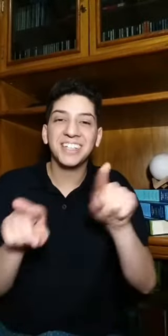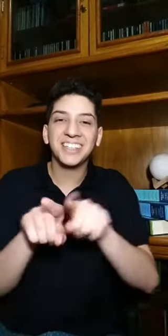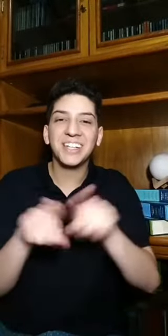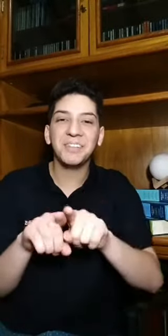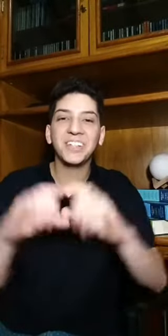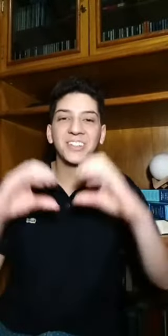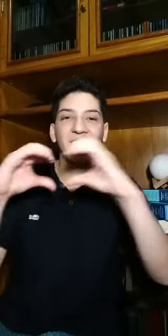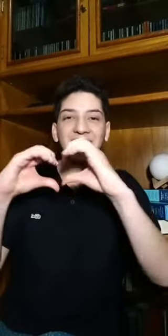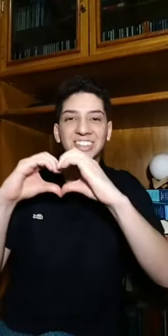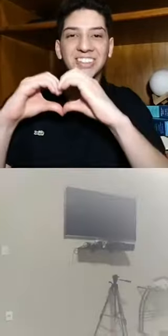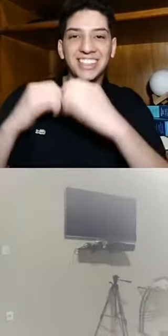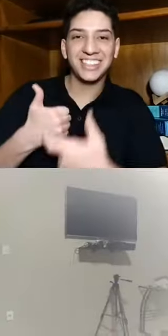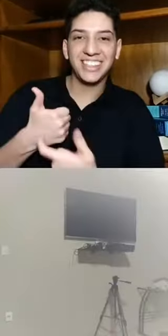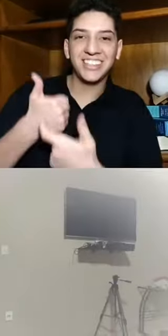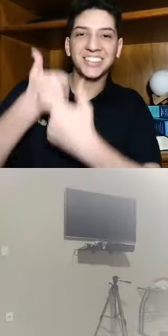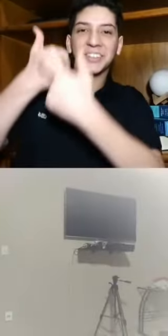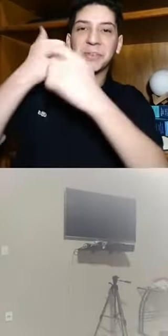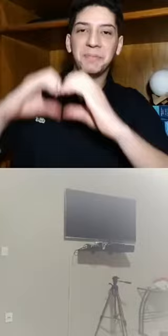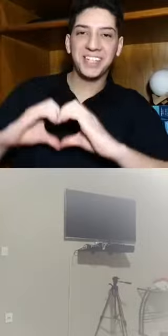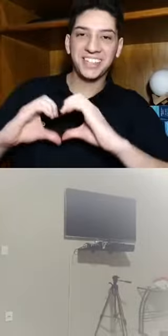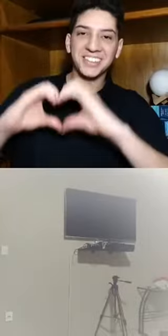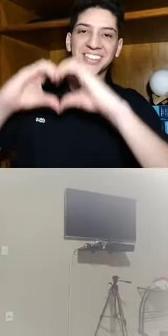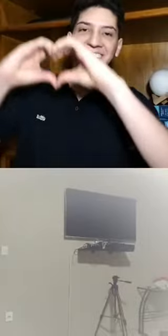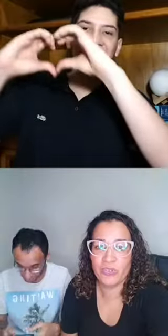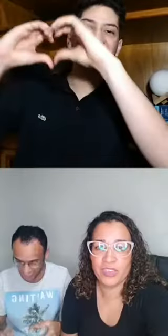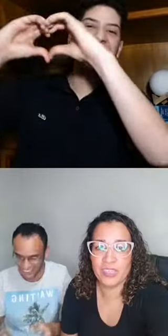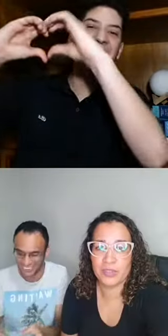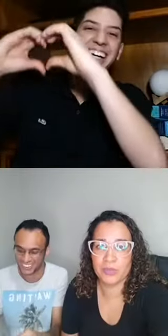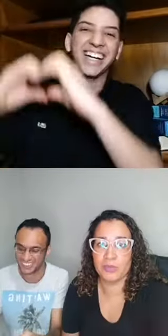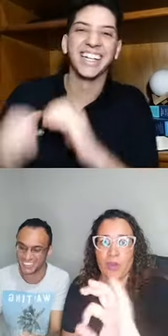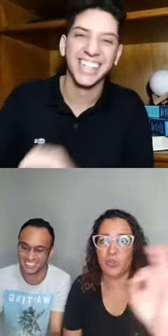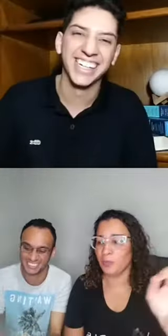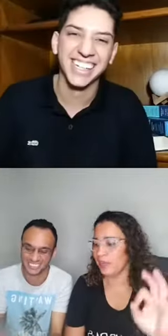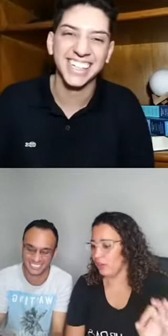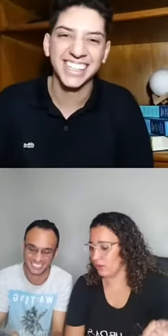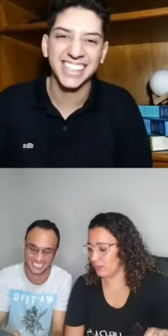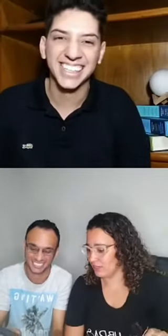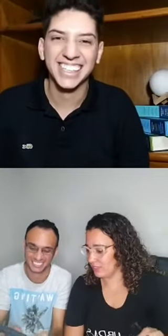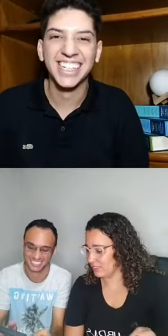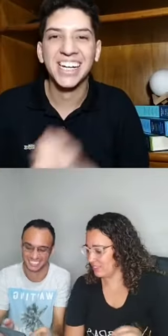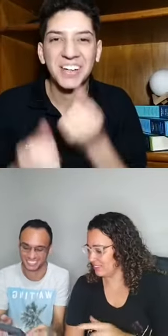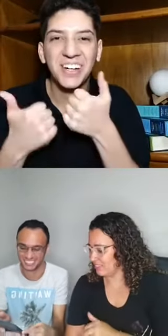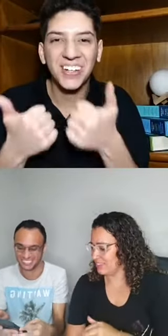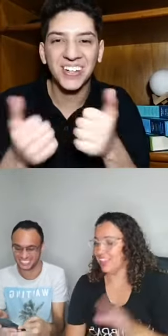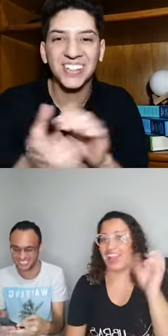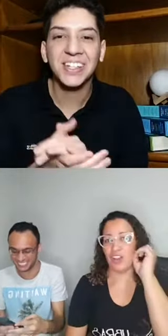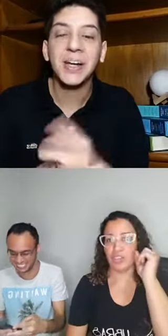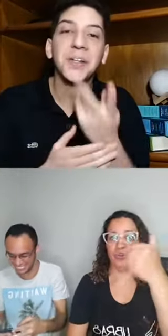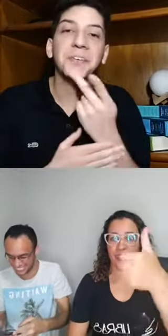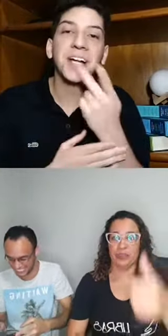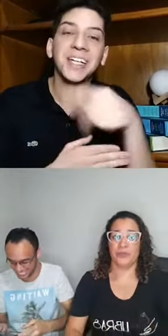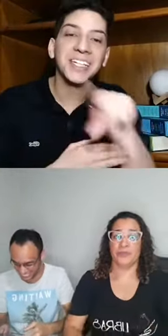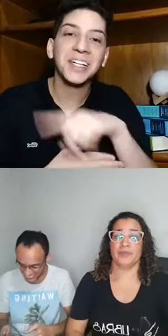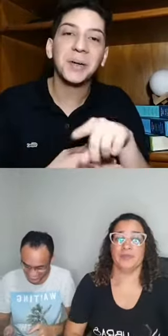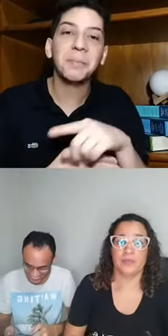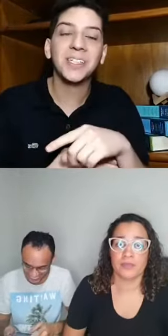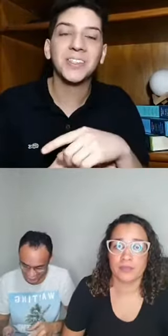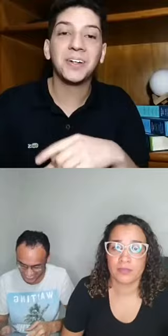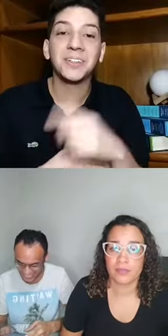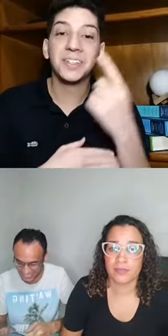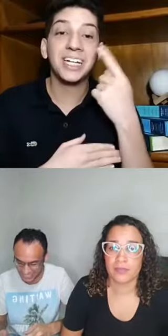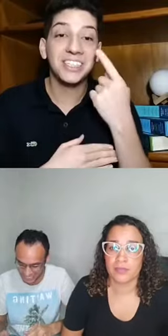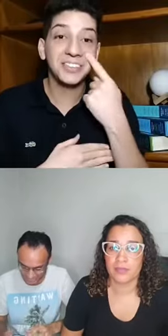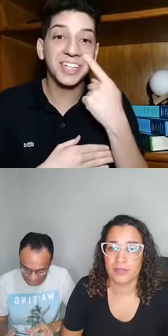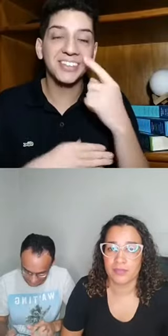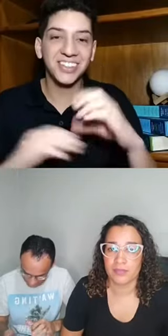Tô vendo também os coraçõezinhos Agora eu tô subindo. ouvindo, não muito melhor. Melhorou? Agora eu tô Tô ouvindo. falando aqui com o